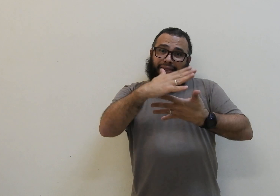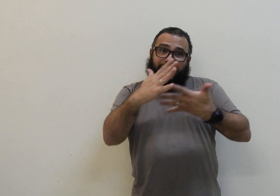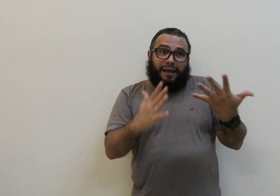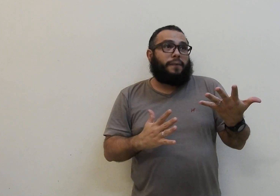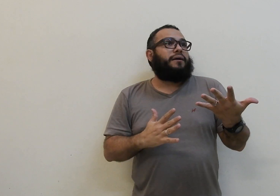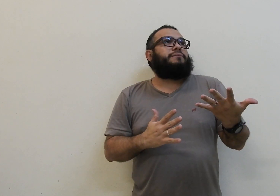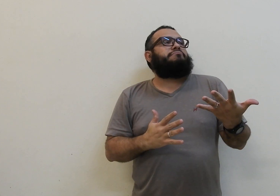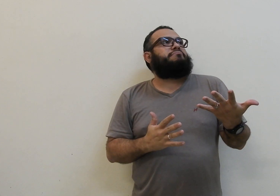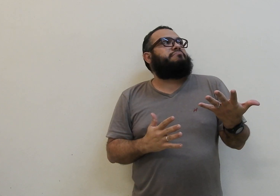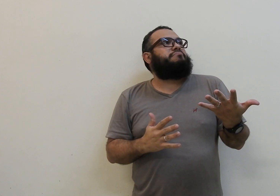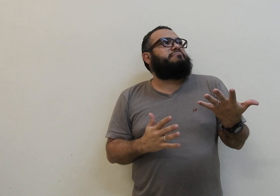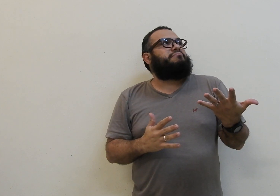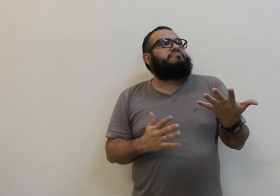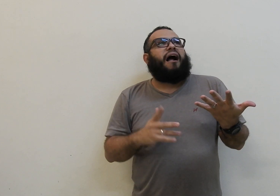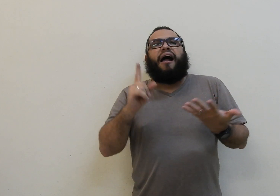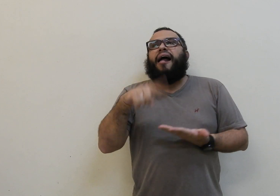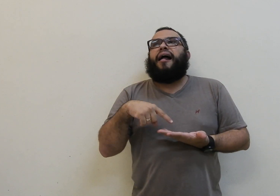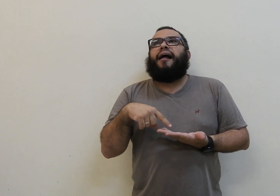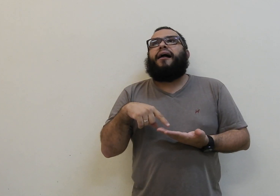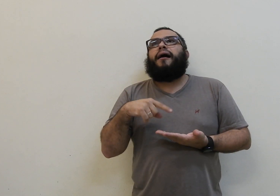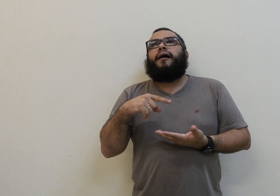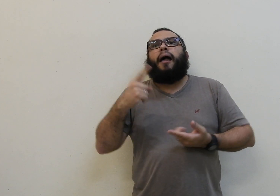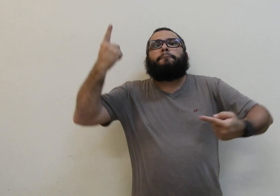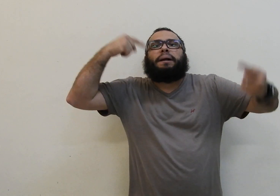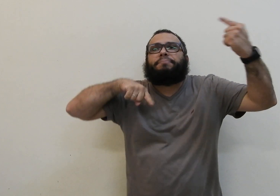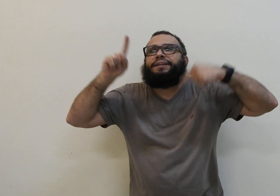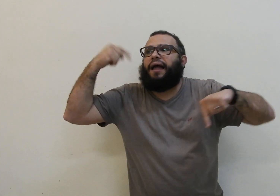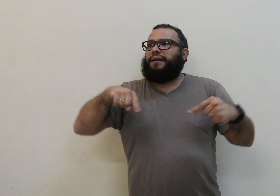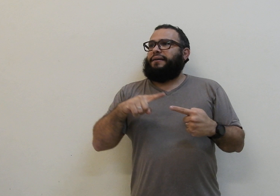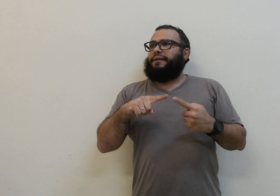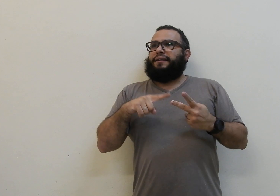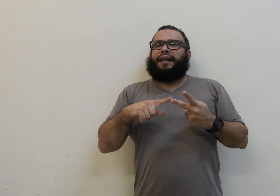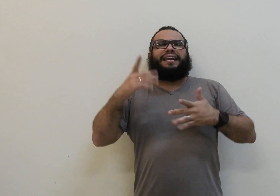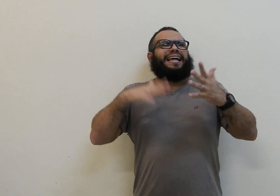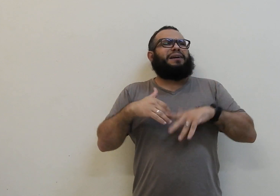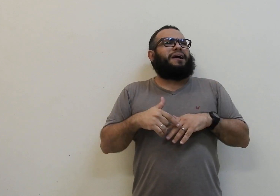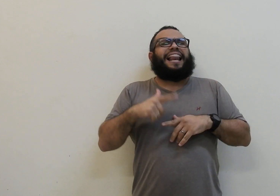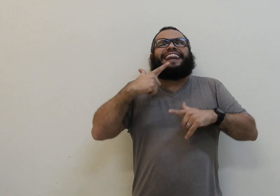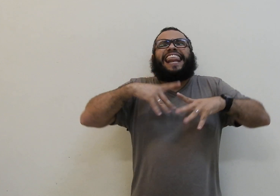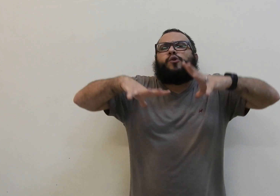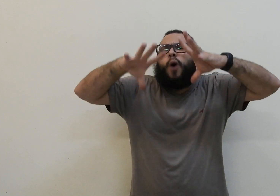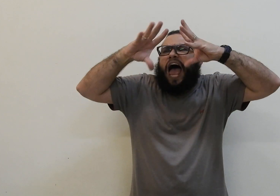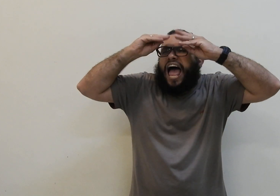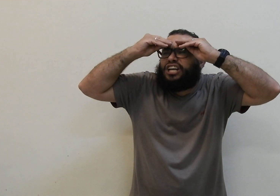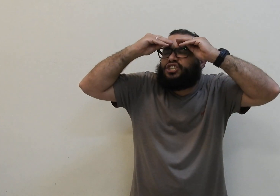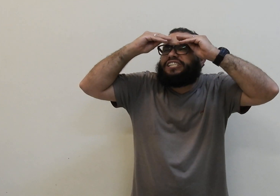pensem que Libras, por exemplo, é uma mímica,